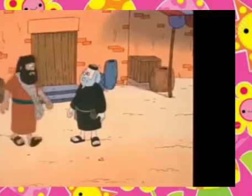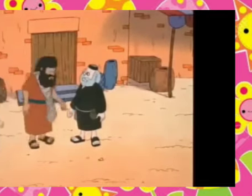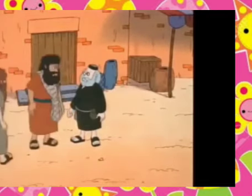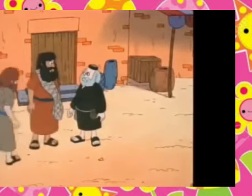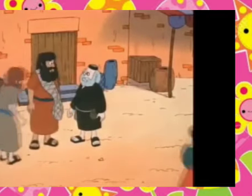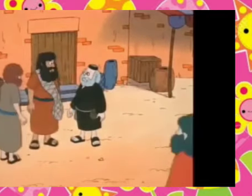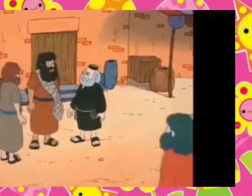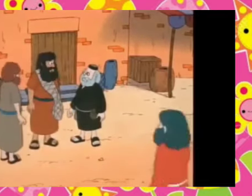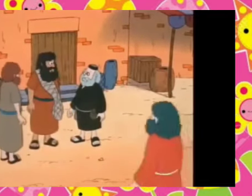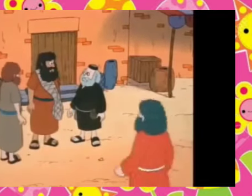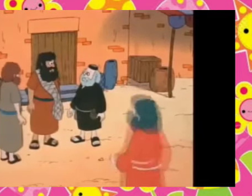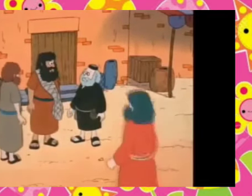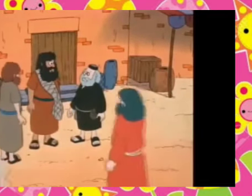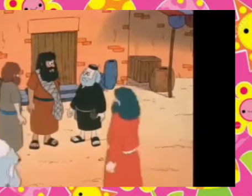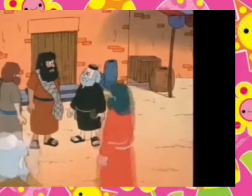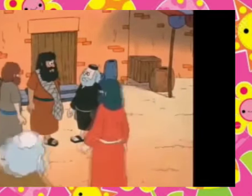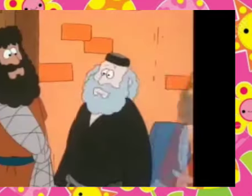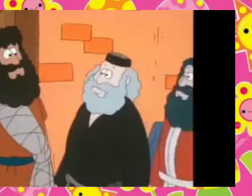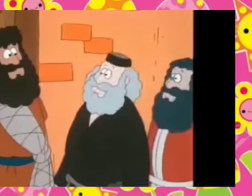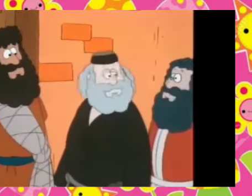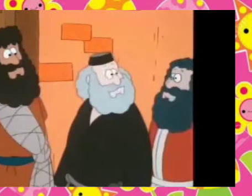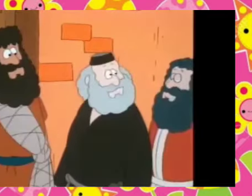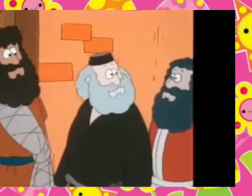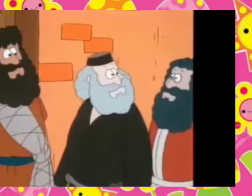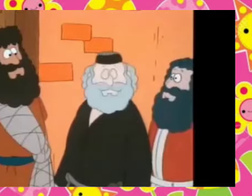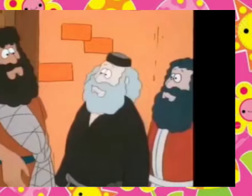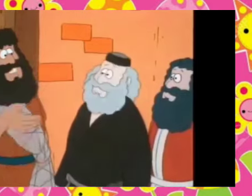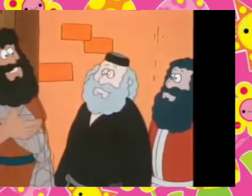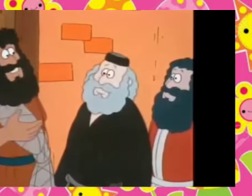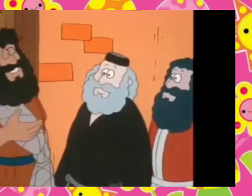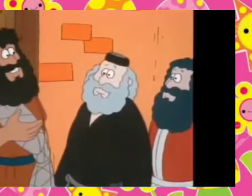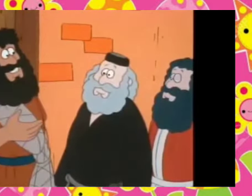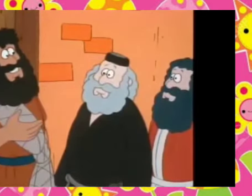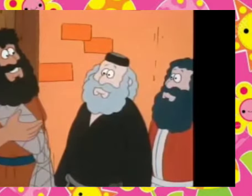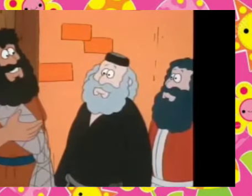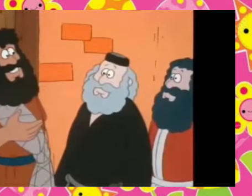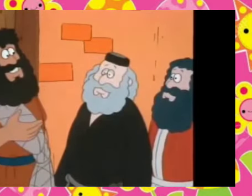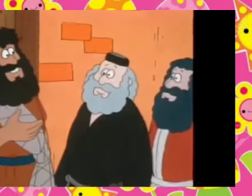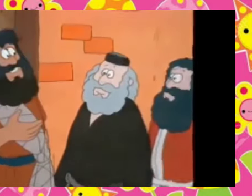discípulos luego le explicaron que entre más sabía la gente acerca de Jesús, más ansiosos estaban de aprender sus enseñanzas.